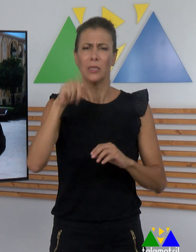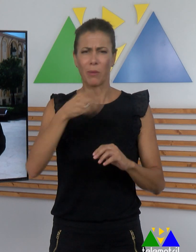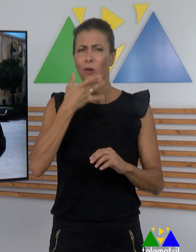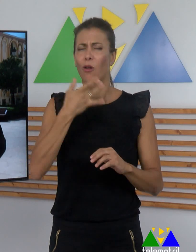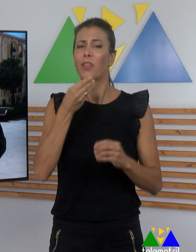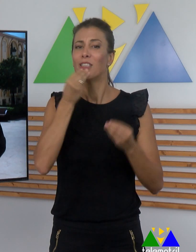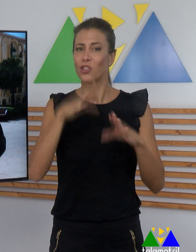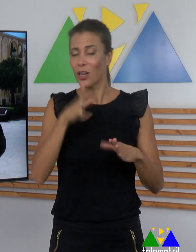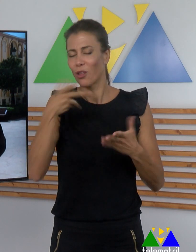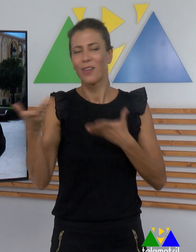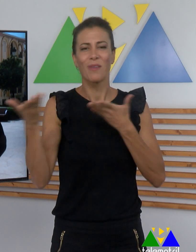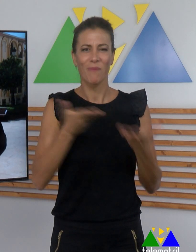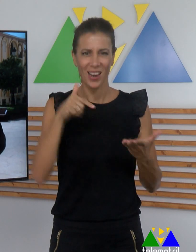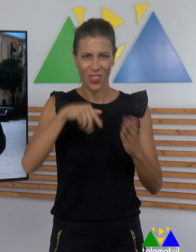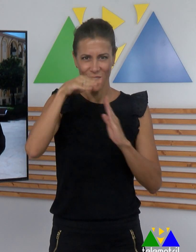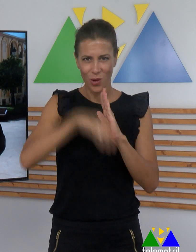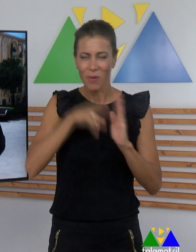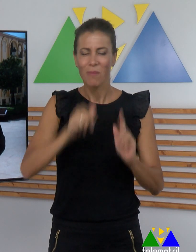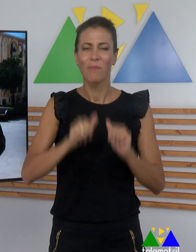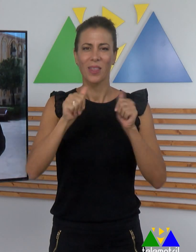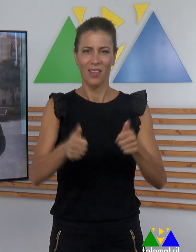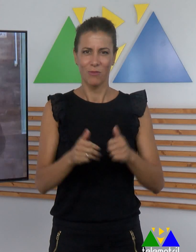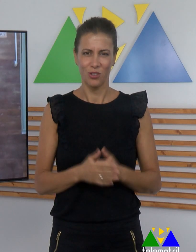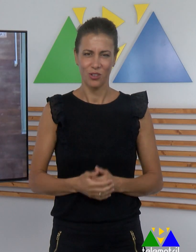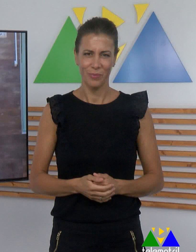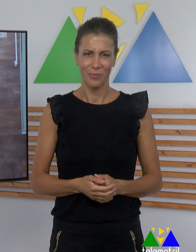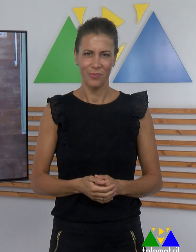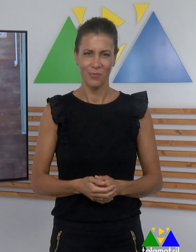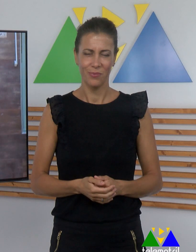Así que bienvenidos a nuestra alquería, comenzamos.